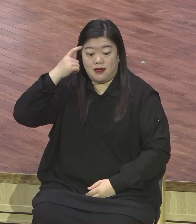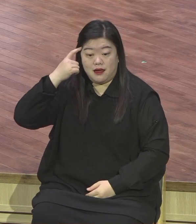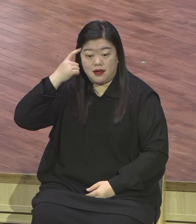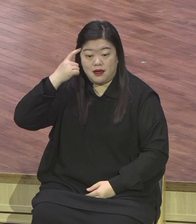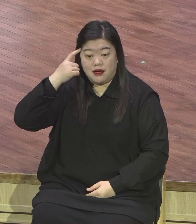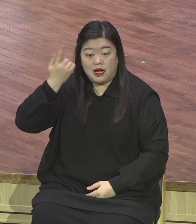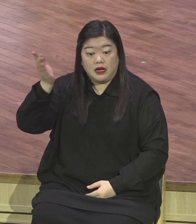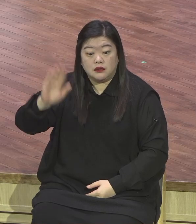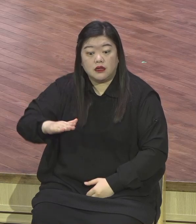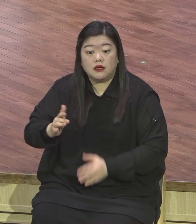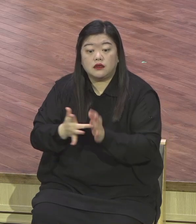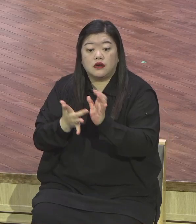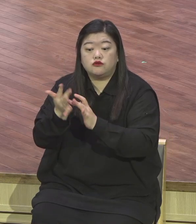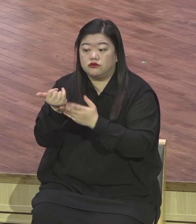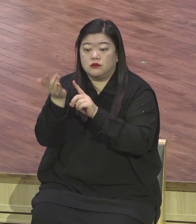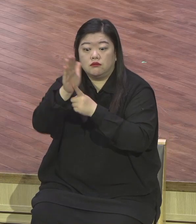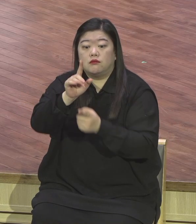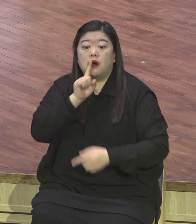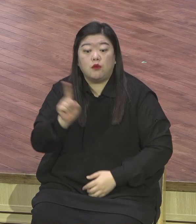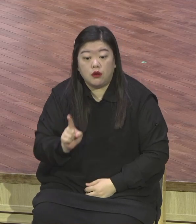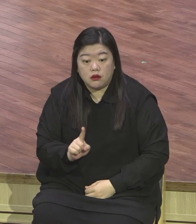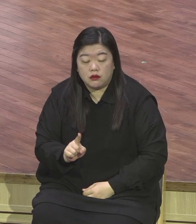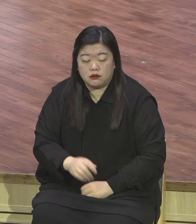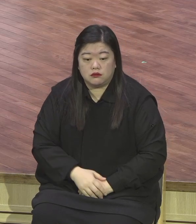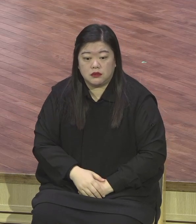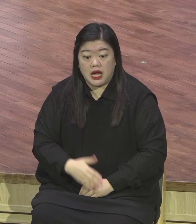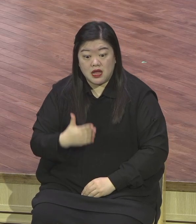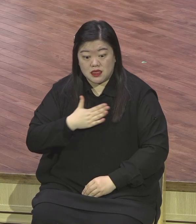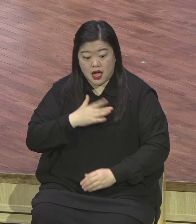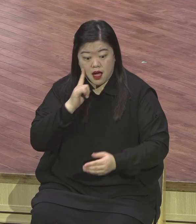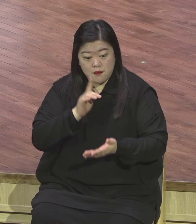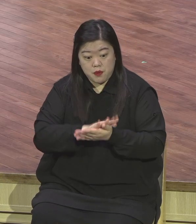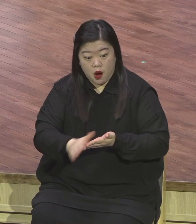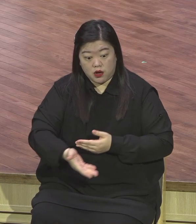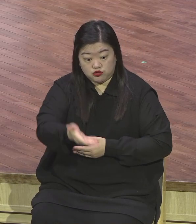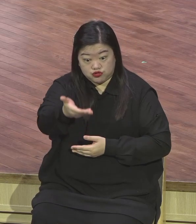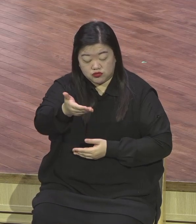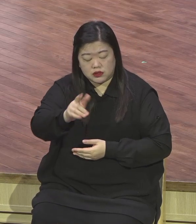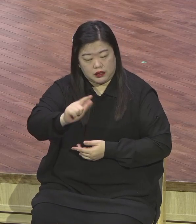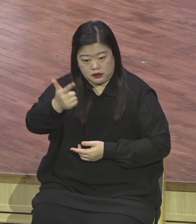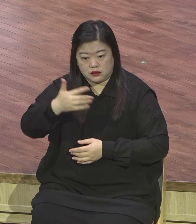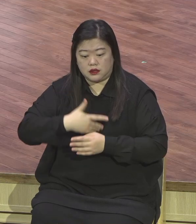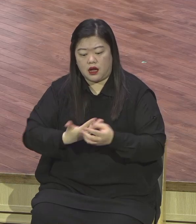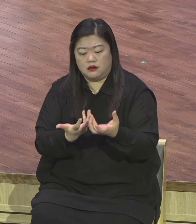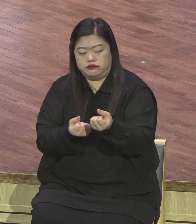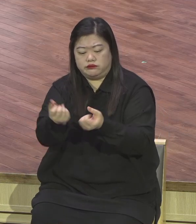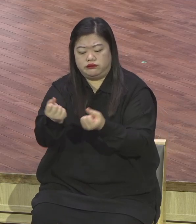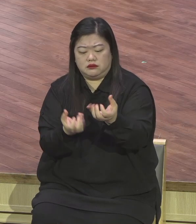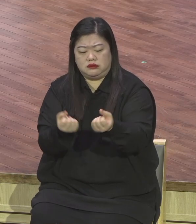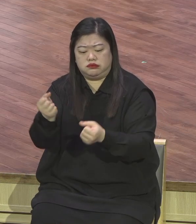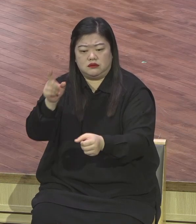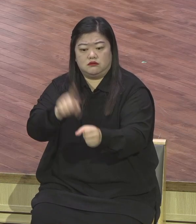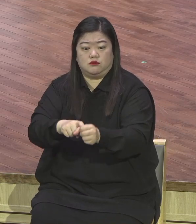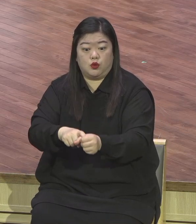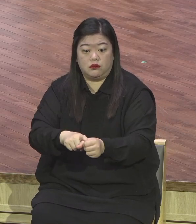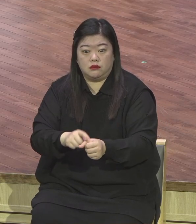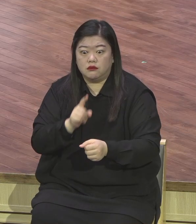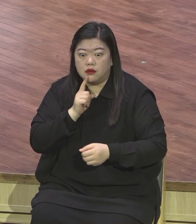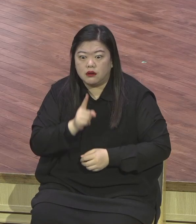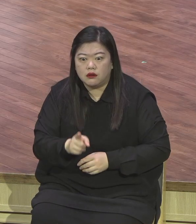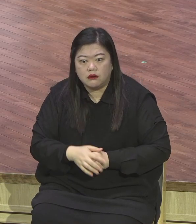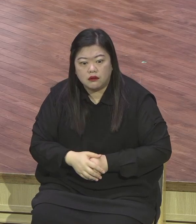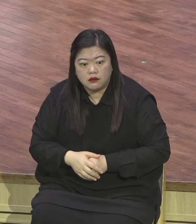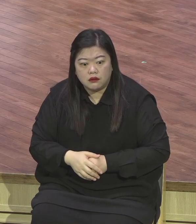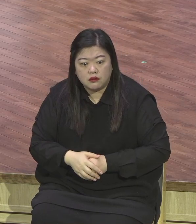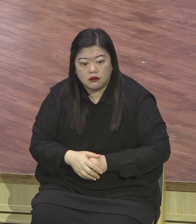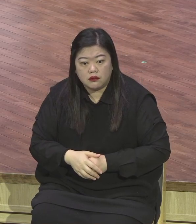오히려 평화를 준 것이 아니고 분쟁률 주러 왔다. 정반대의 말씀하십니다. 분쟁의 나